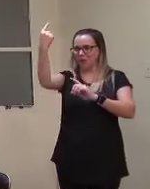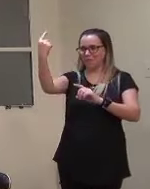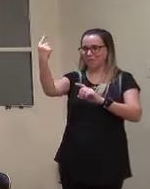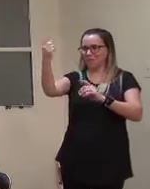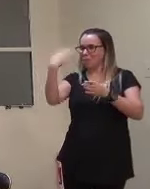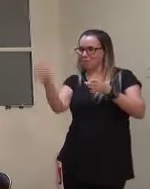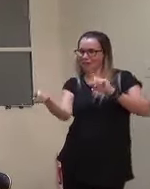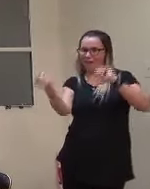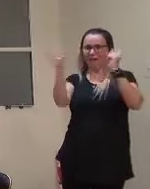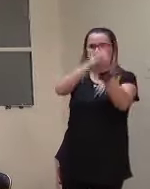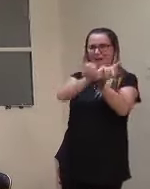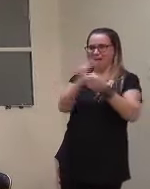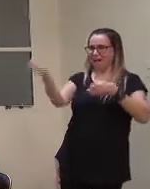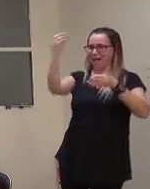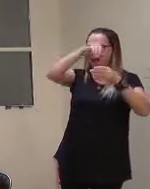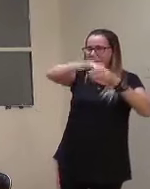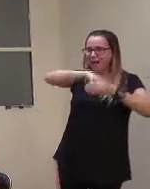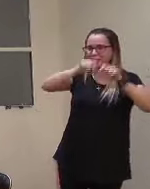referencia